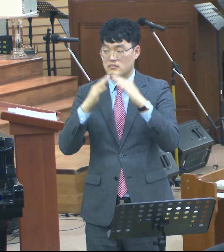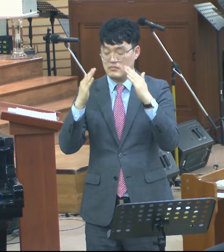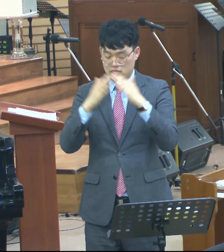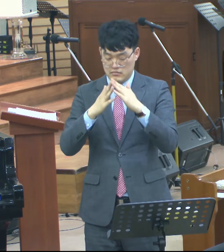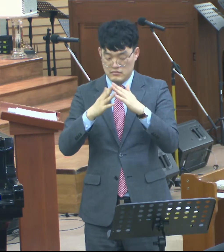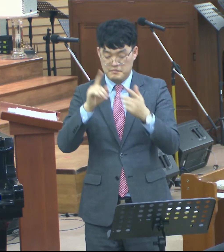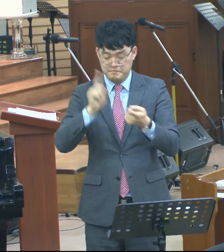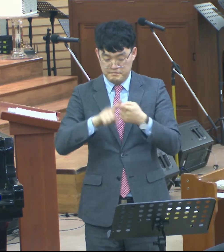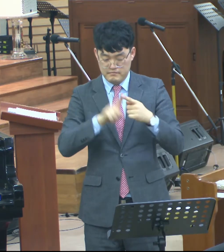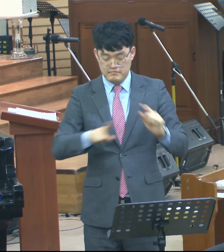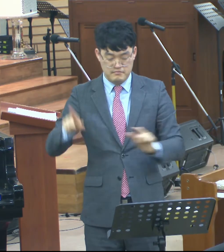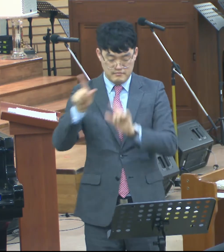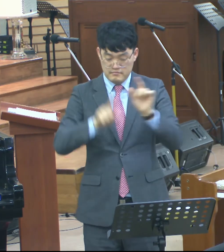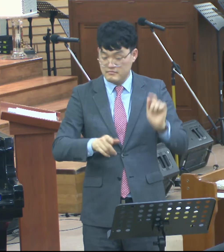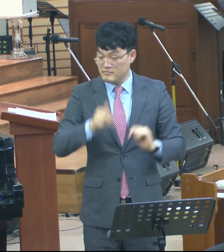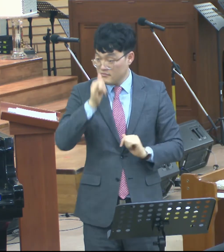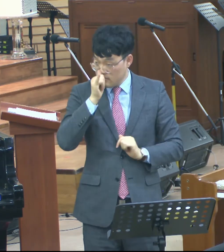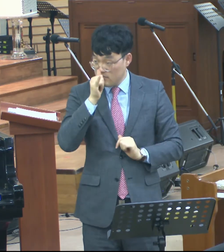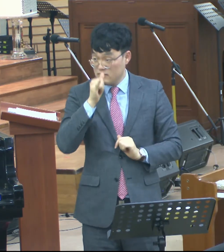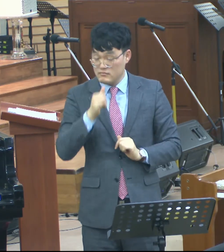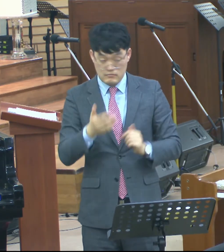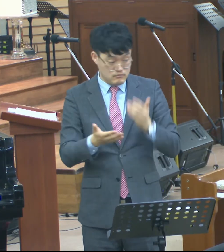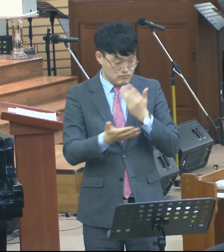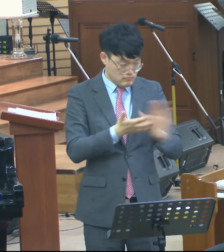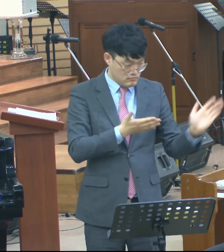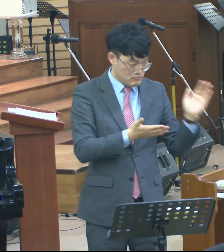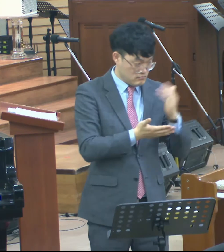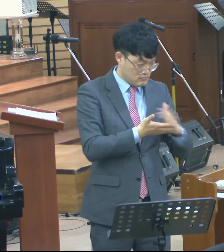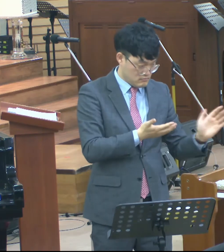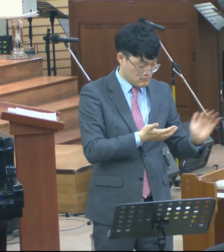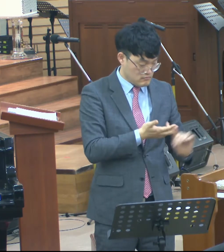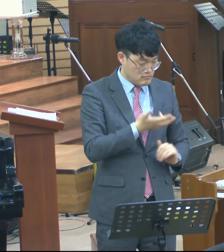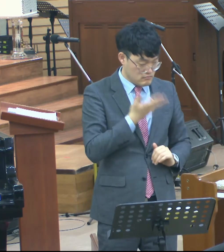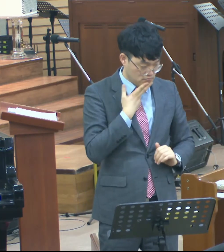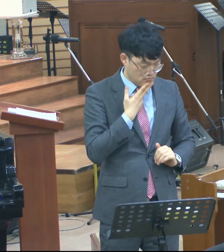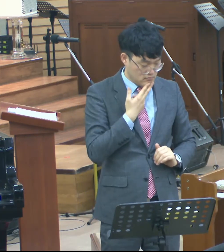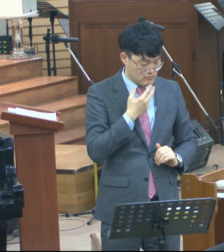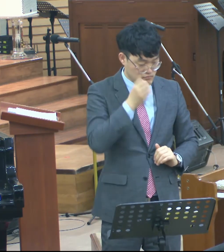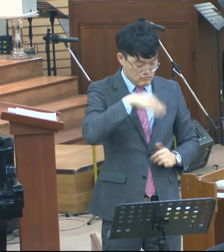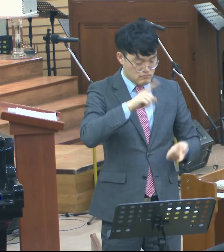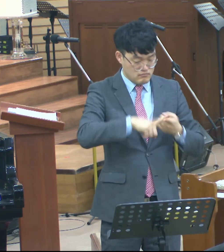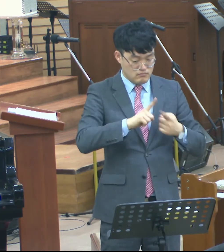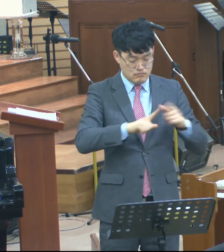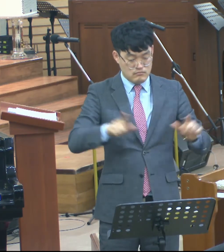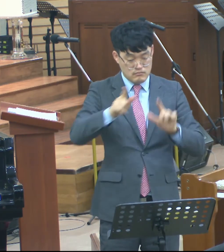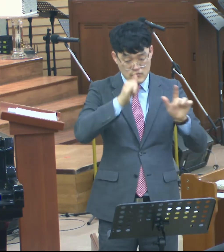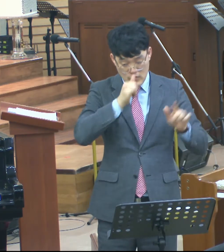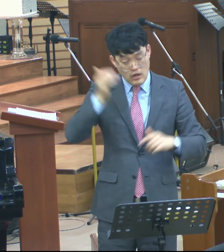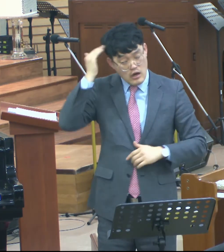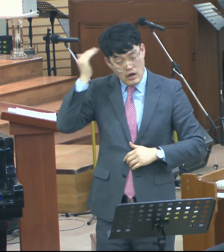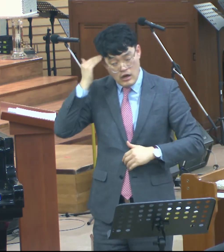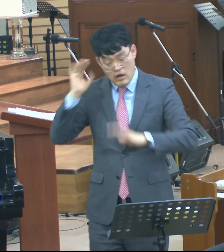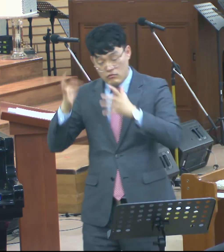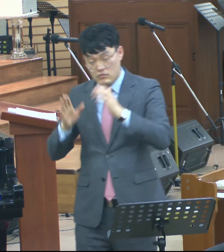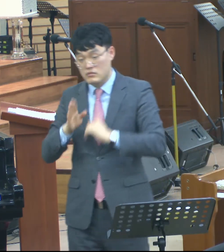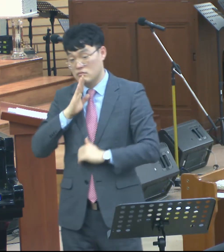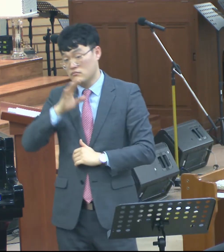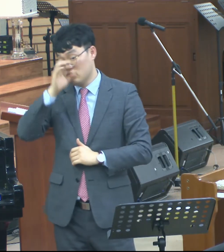있거든요. 저는 그걸 볼 때마다 나봇의 포도원이 생각이 나요. 우리나라 좋은 나라다. 아무리 높은